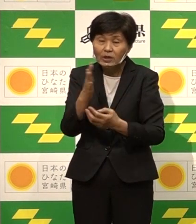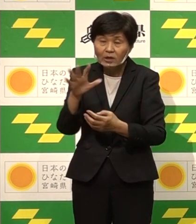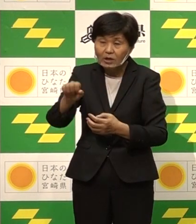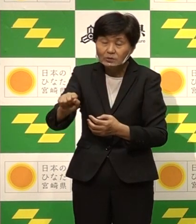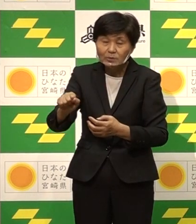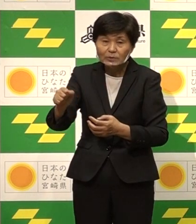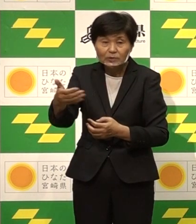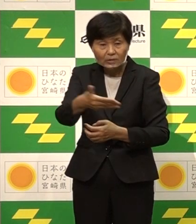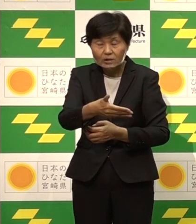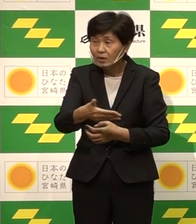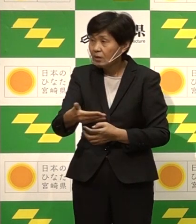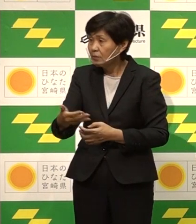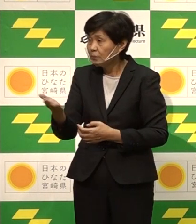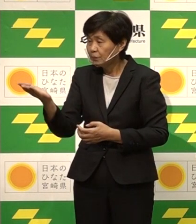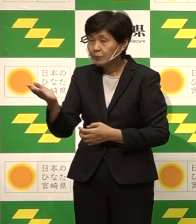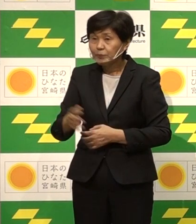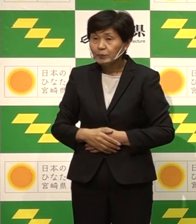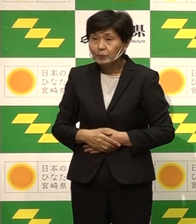い。